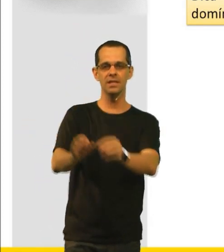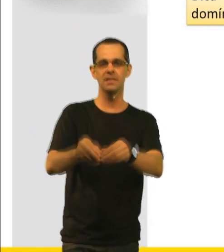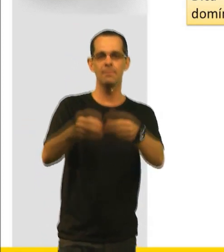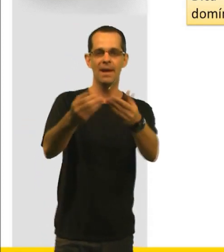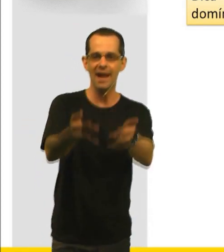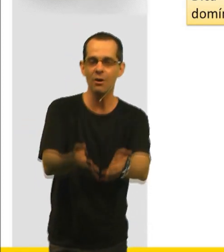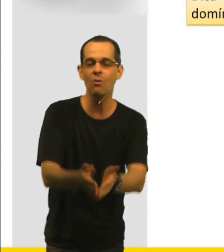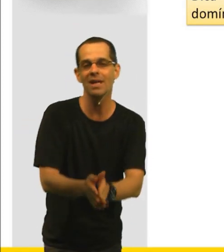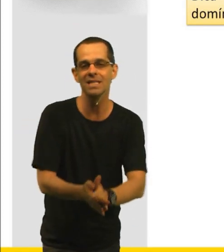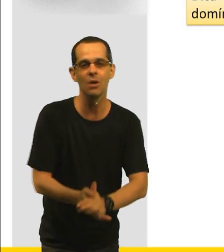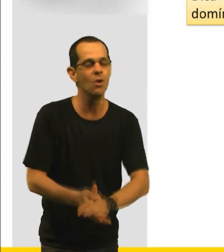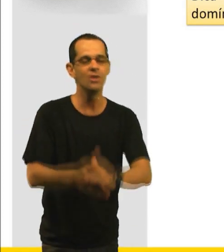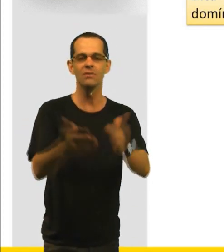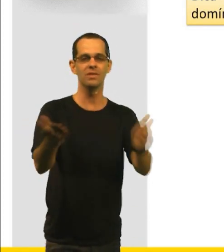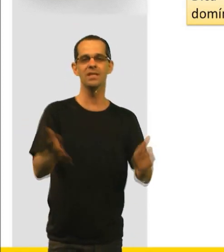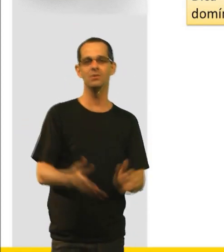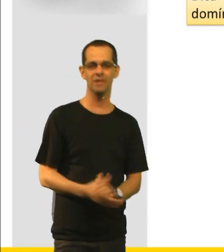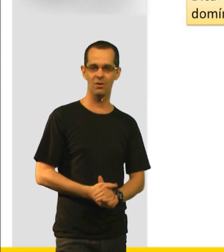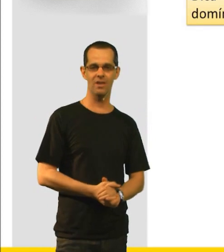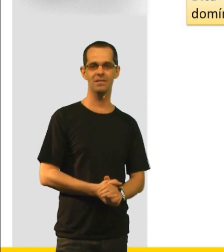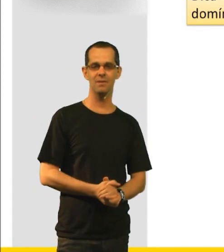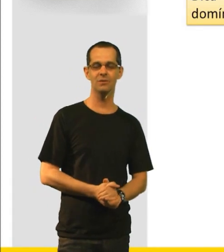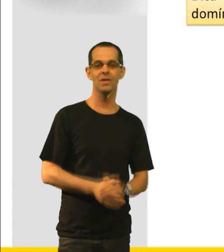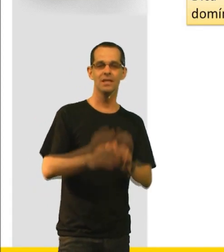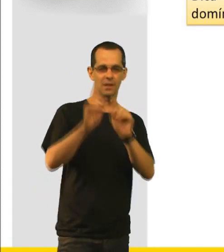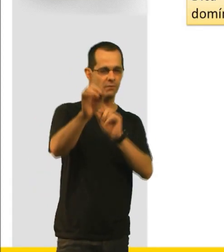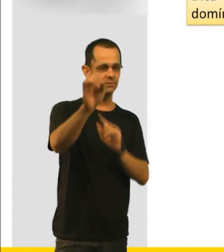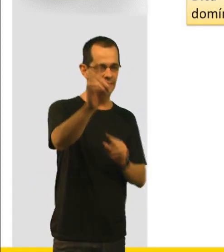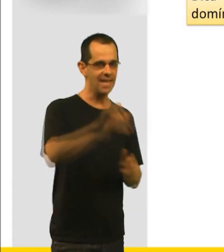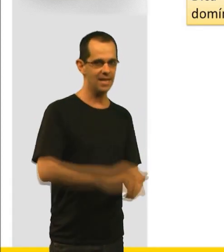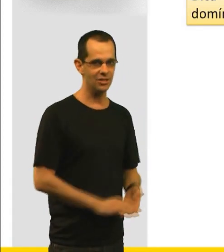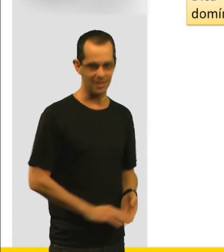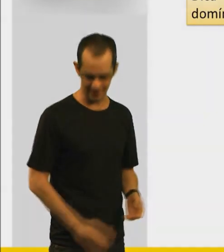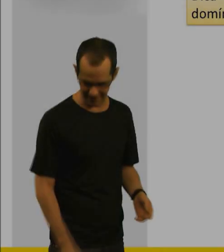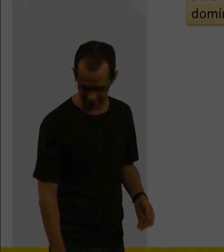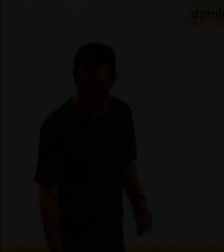hora que você se deparar com uma questão que você não tem conhecimento. Então, tá aí a dica.